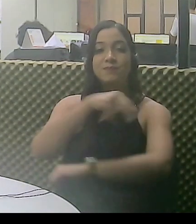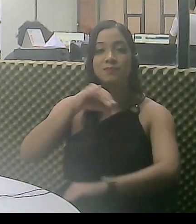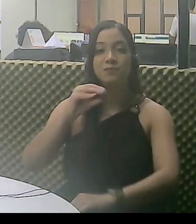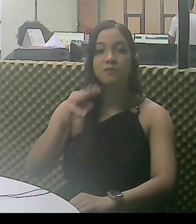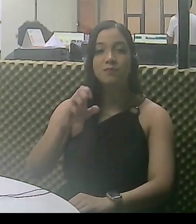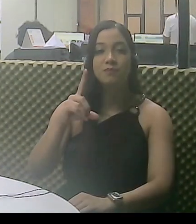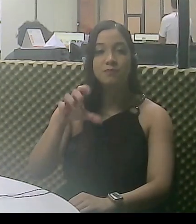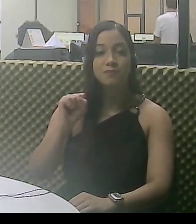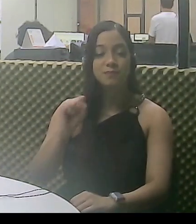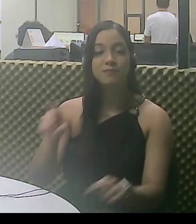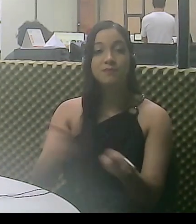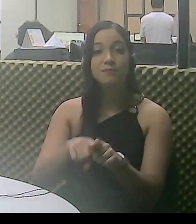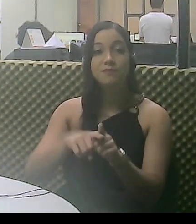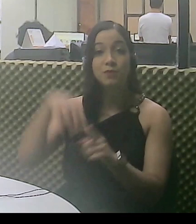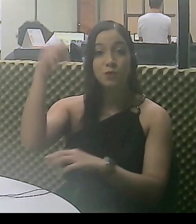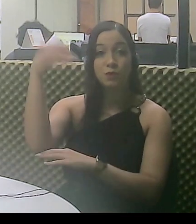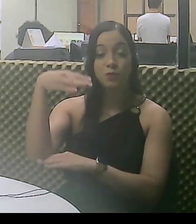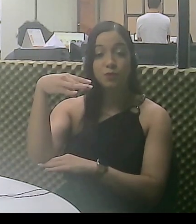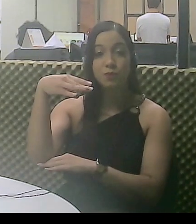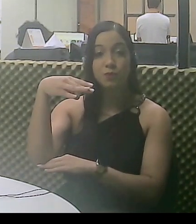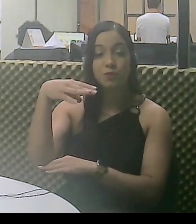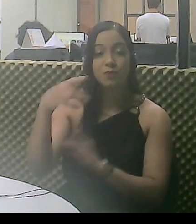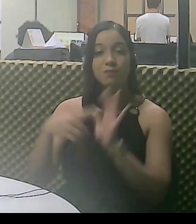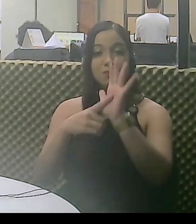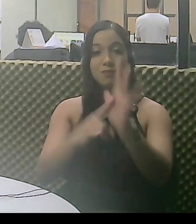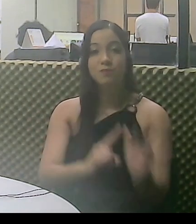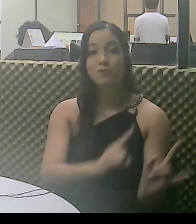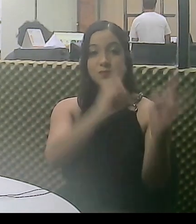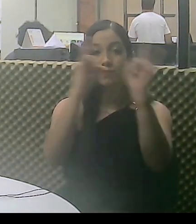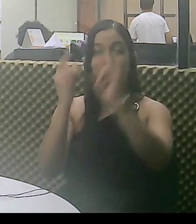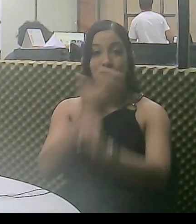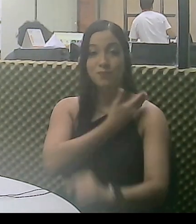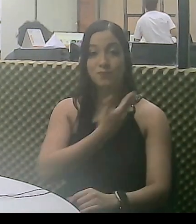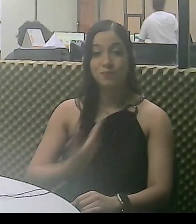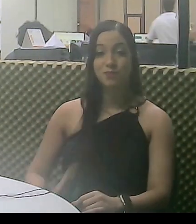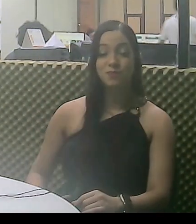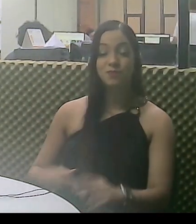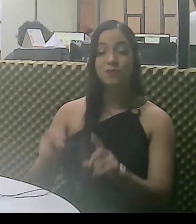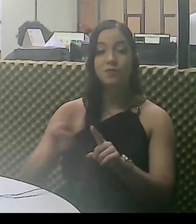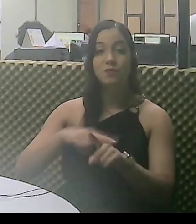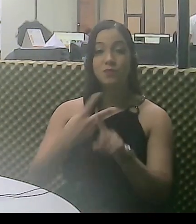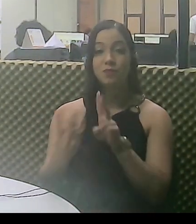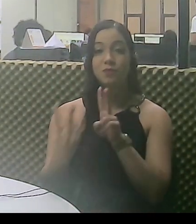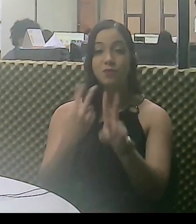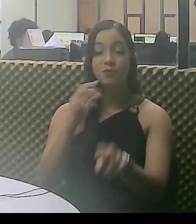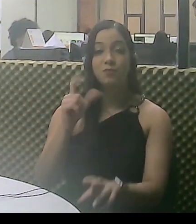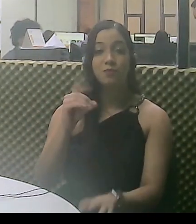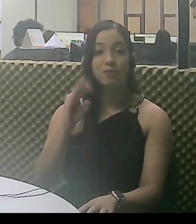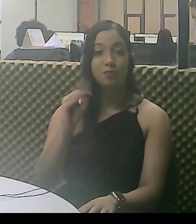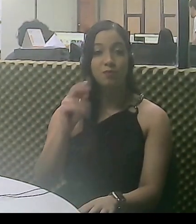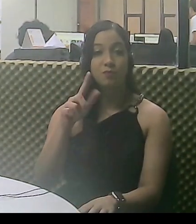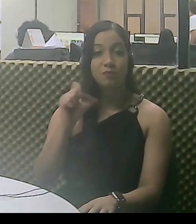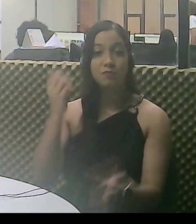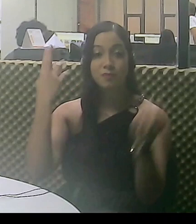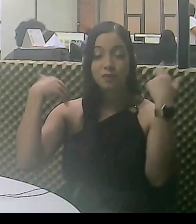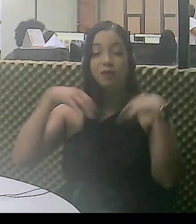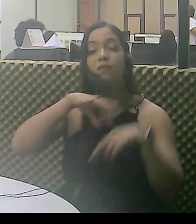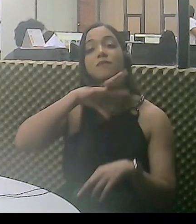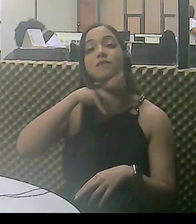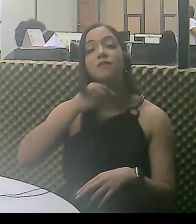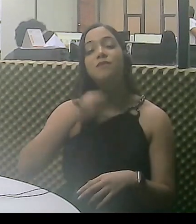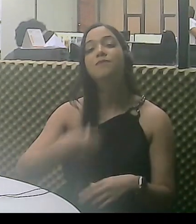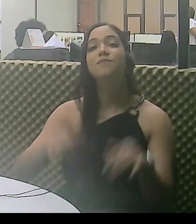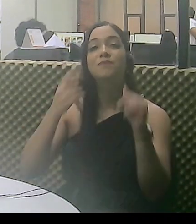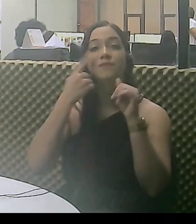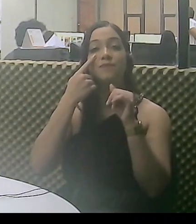Alves dos Santos e da iluminação de destaque em espaços públicos e da duplicação da Avenida Aldo Borges Leão. Confira no portal